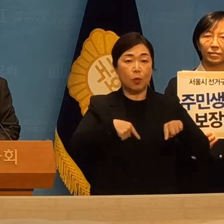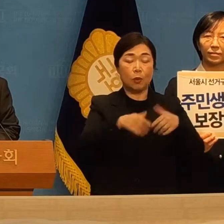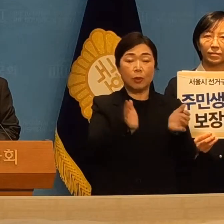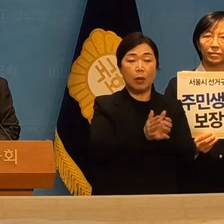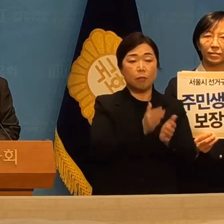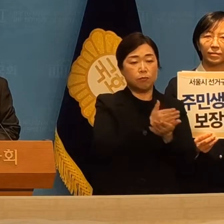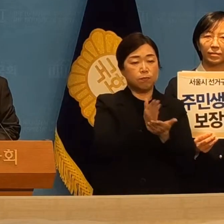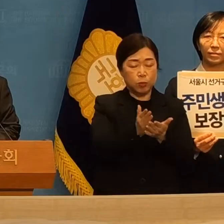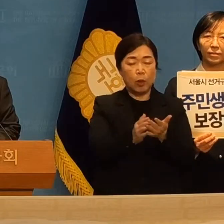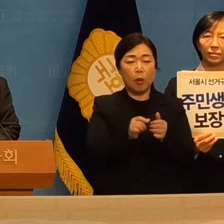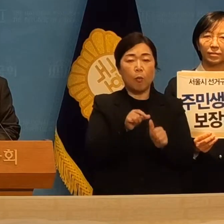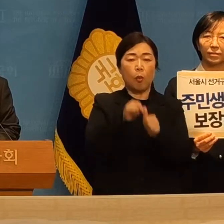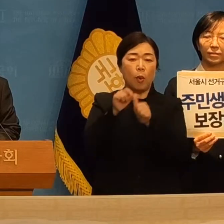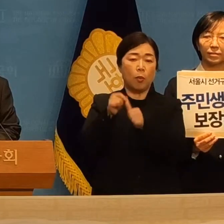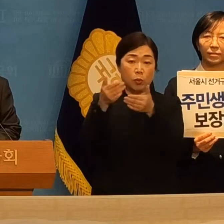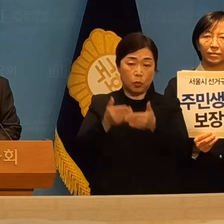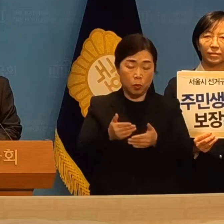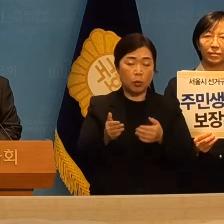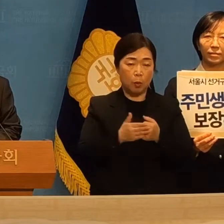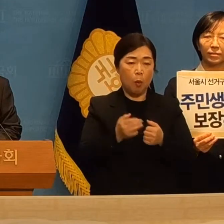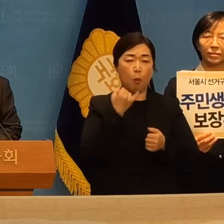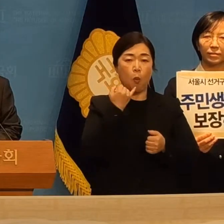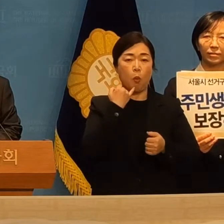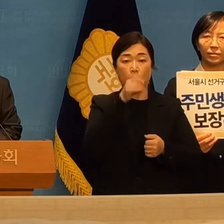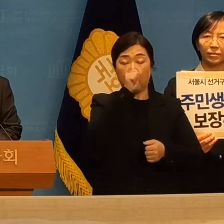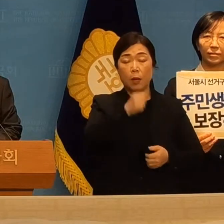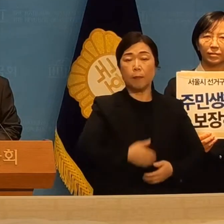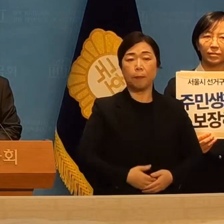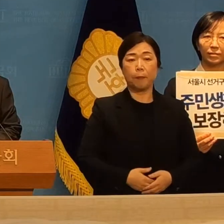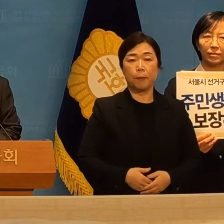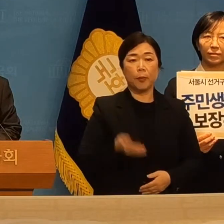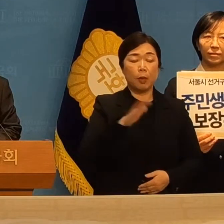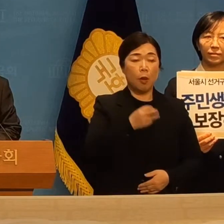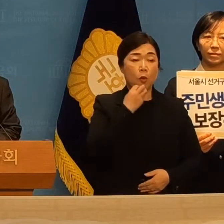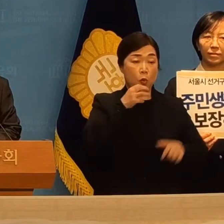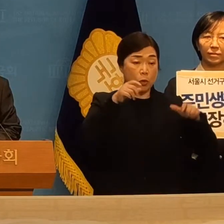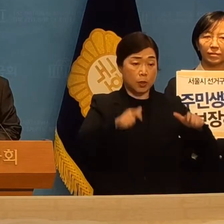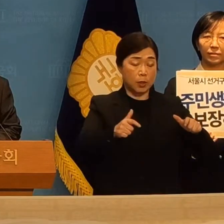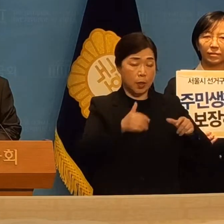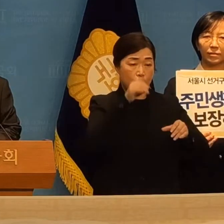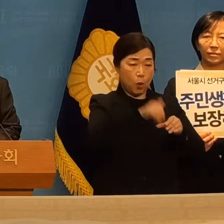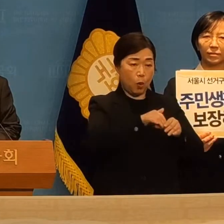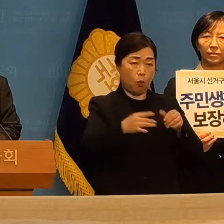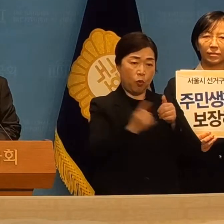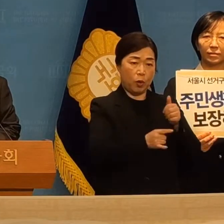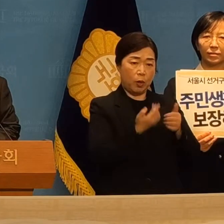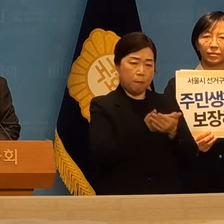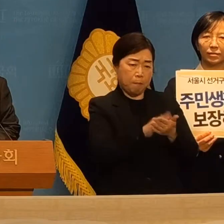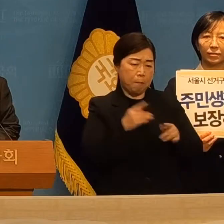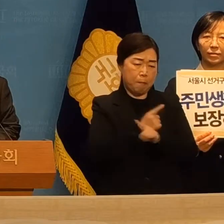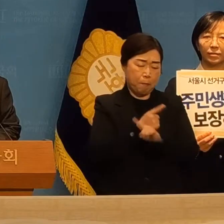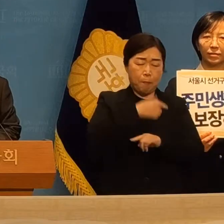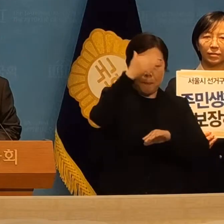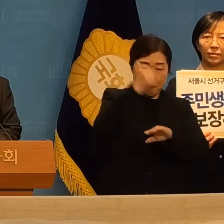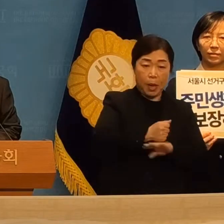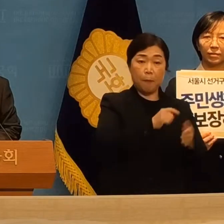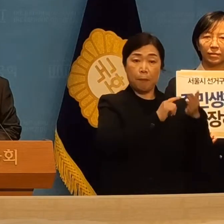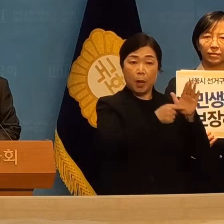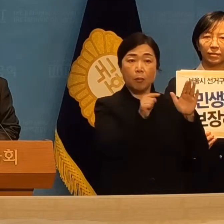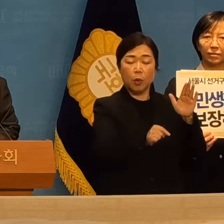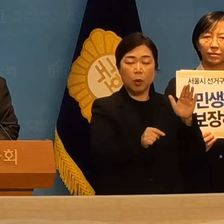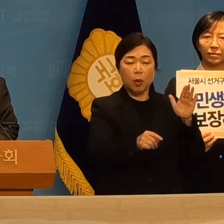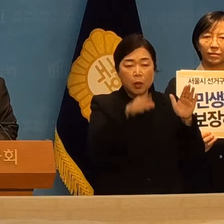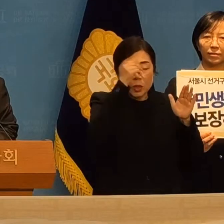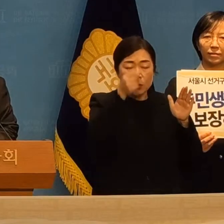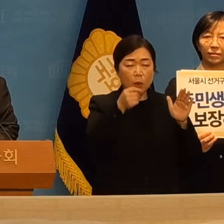것으로 평가하였습니다. 그러나 서울시 선거구획정위원회가 제시한 이번 조정안은 이 같은 시범 실시의 취지를